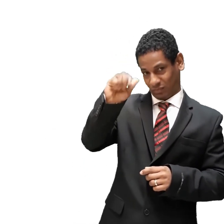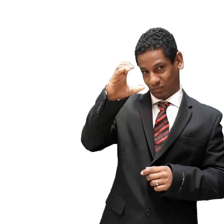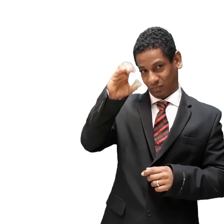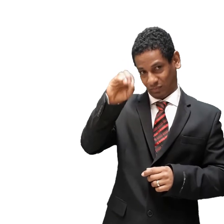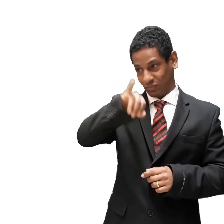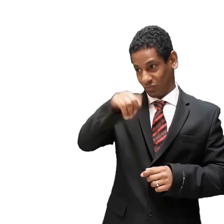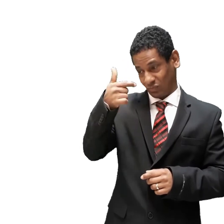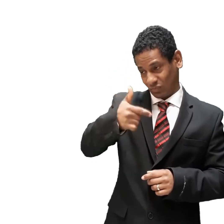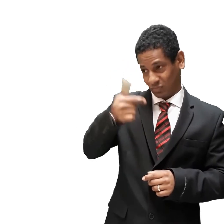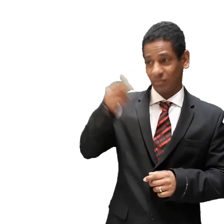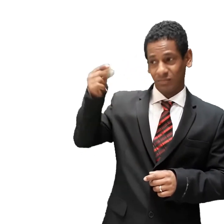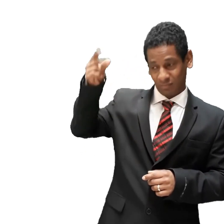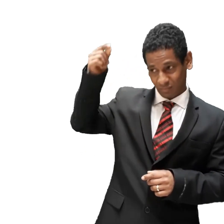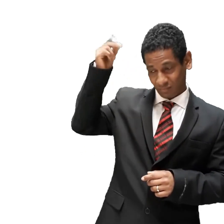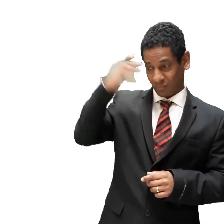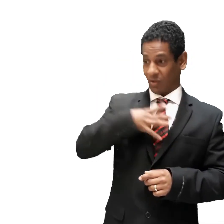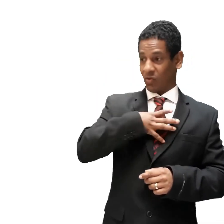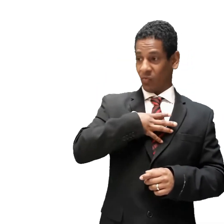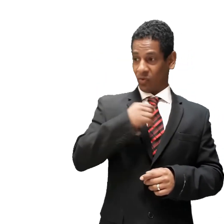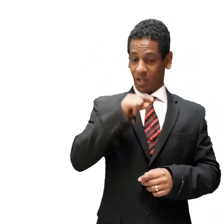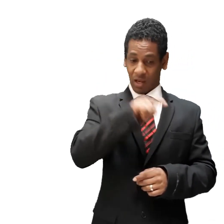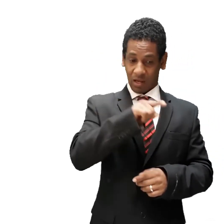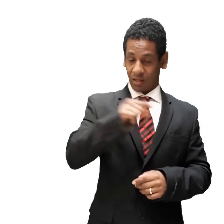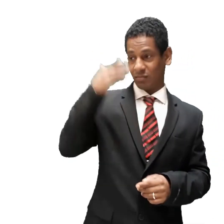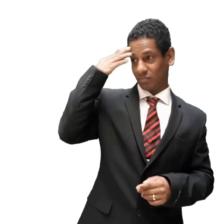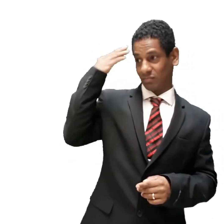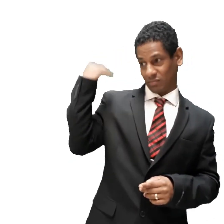no poço de Jacó, né, aquela água.